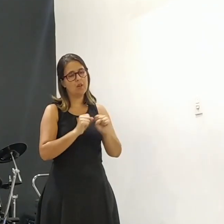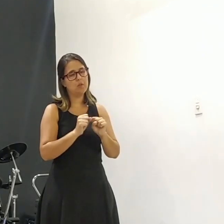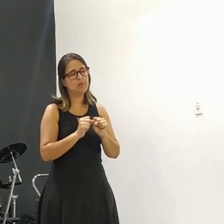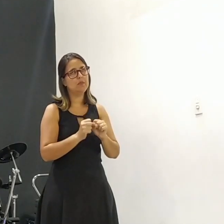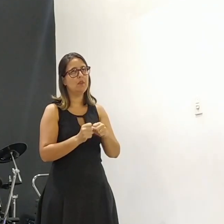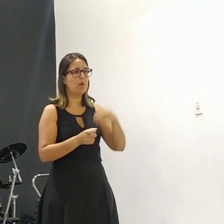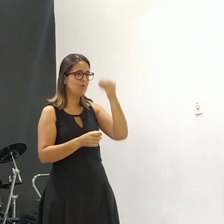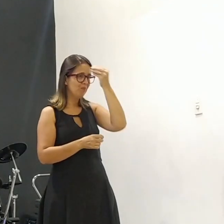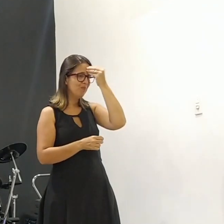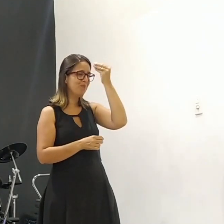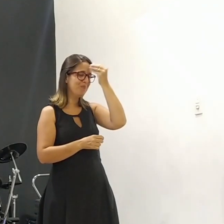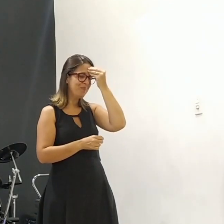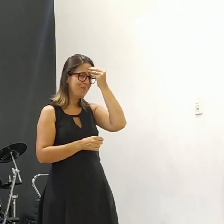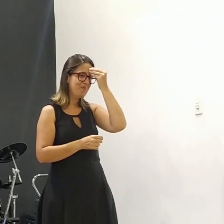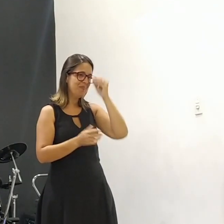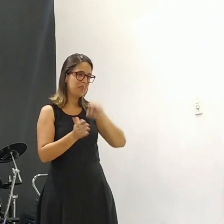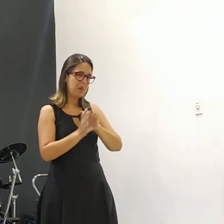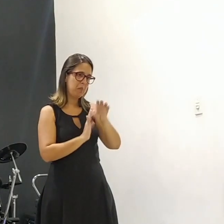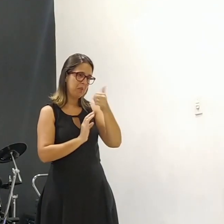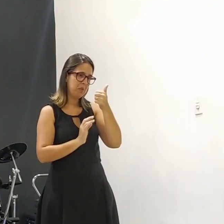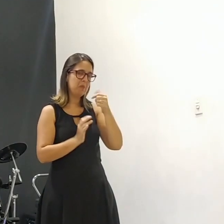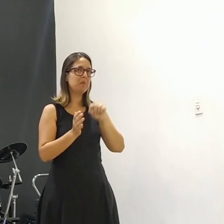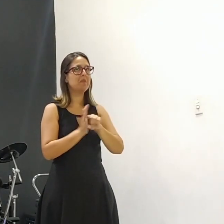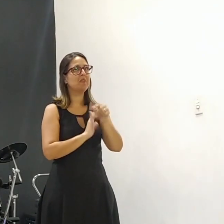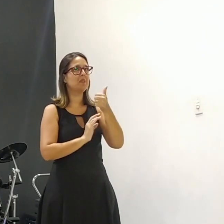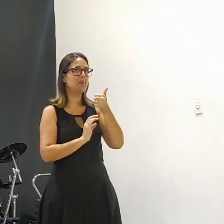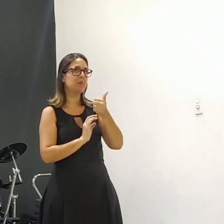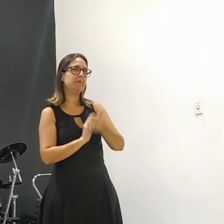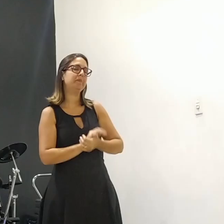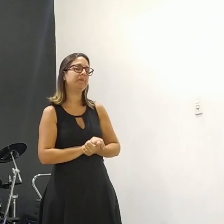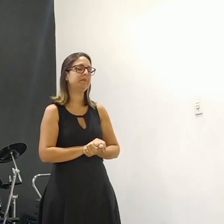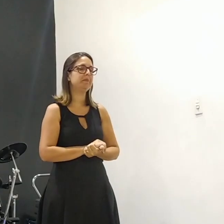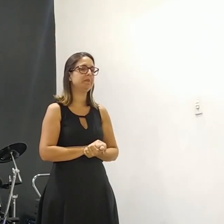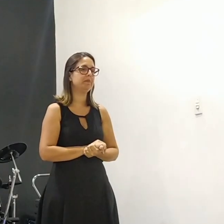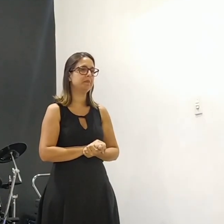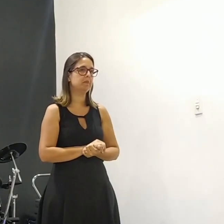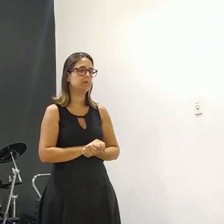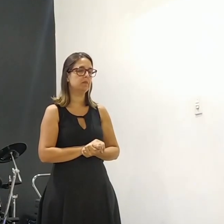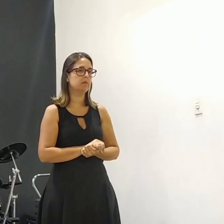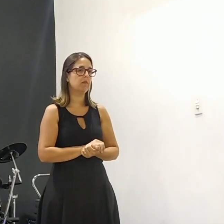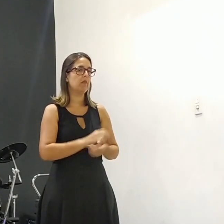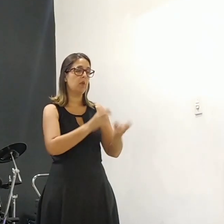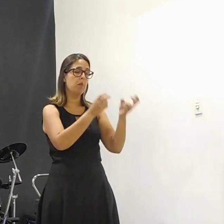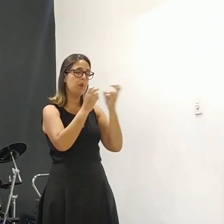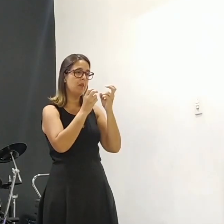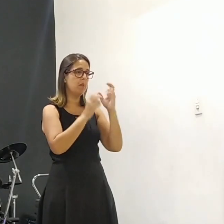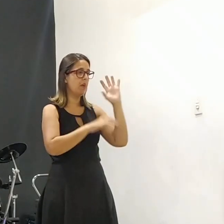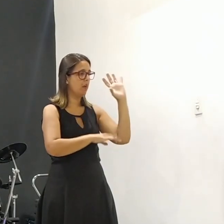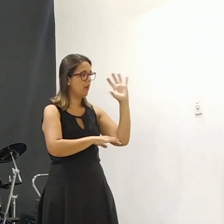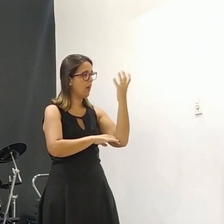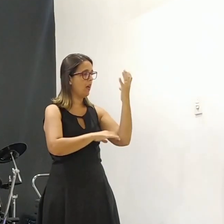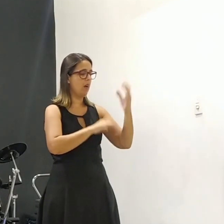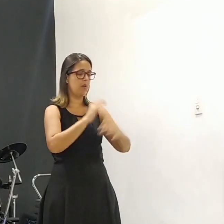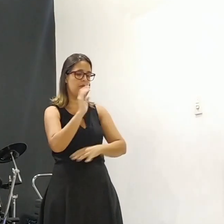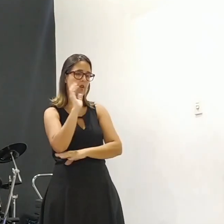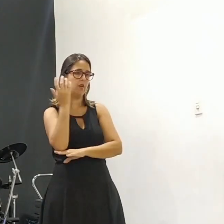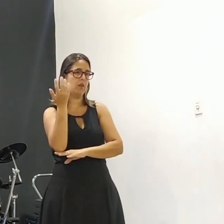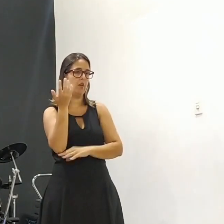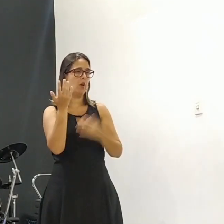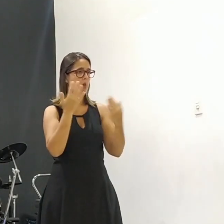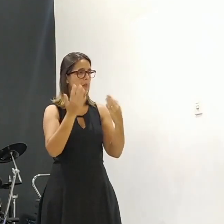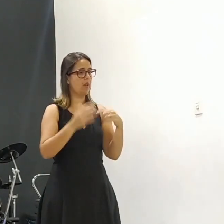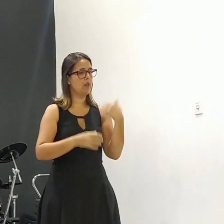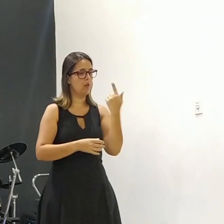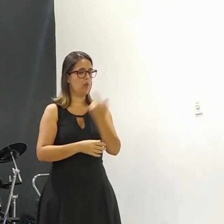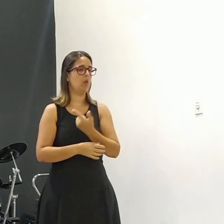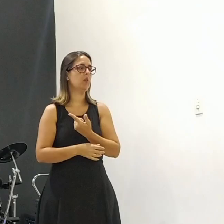sabe. Salmo de número 1. Nós vamos ver que essa árvore somos nós. Olha o que ele